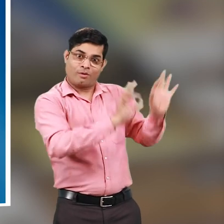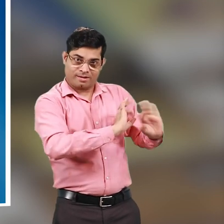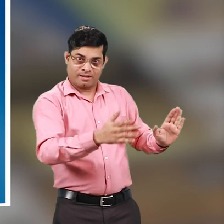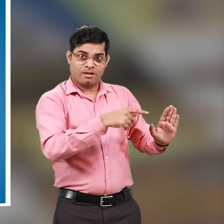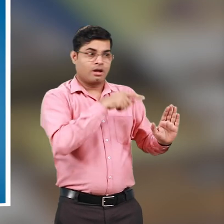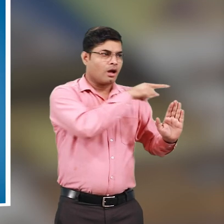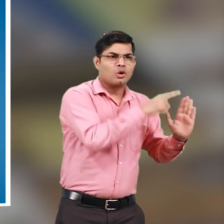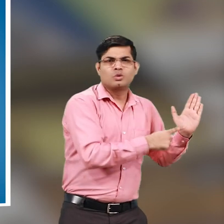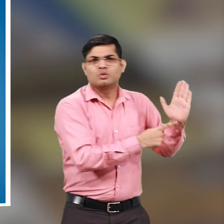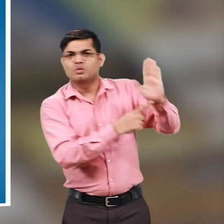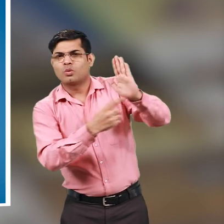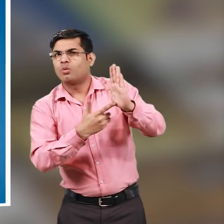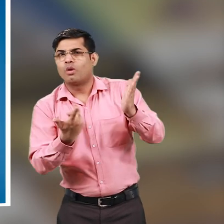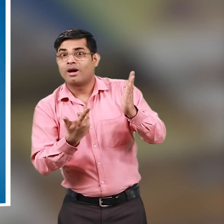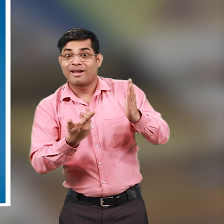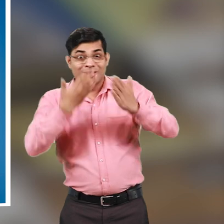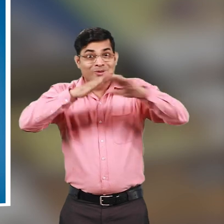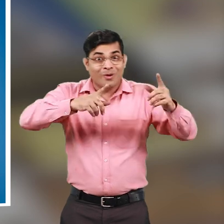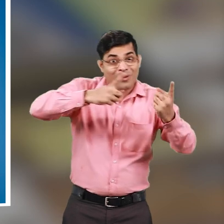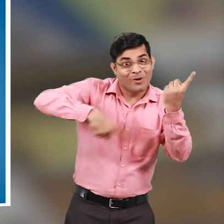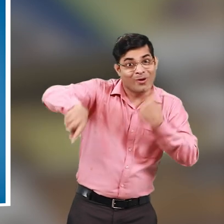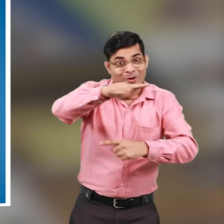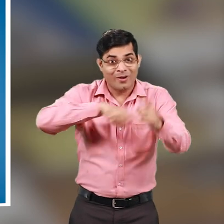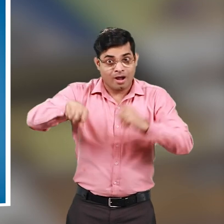आयसल विडियो और पाठ्थ्य पुस्तकों के चित्र भी है